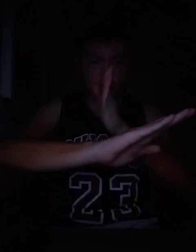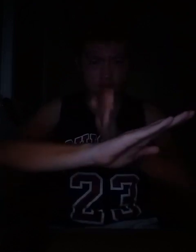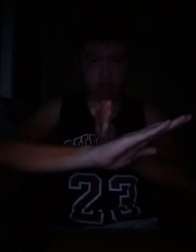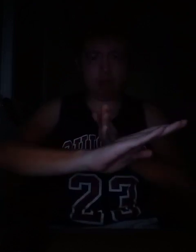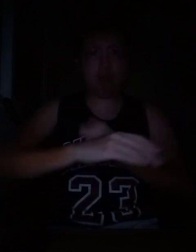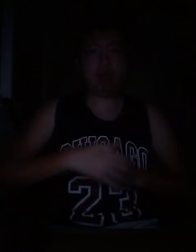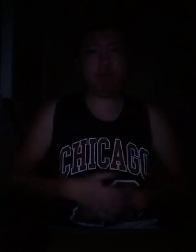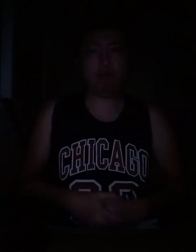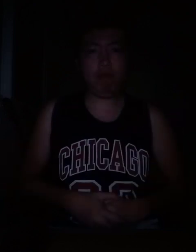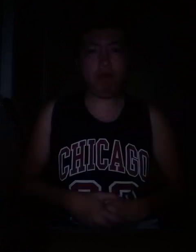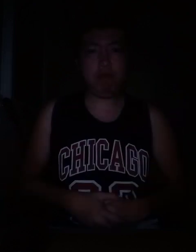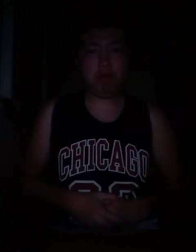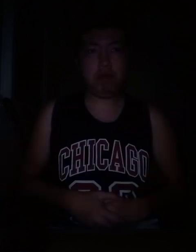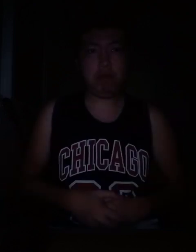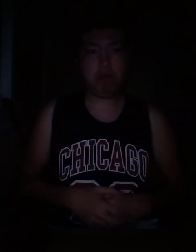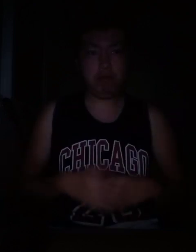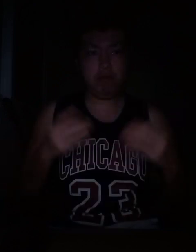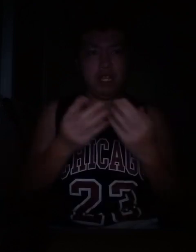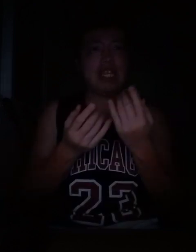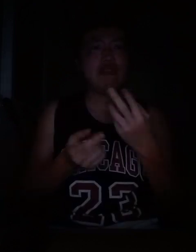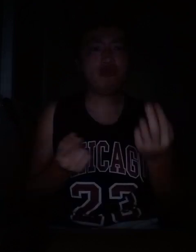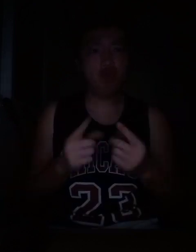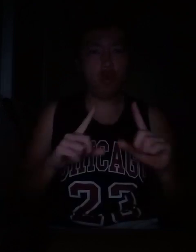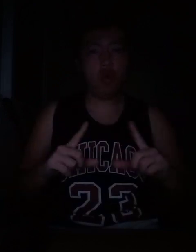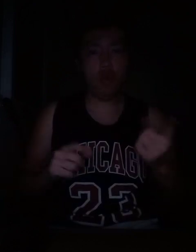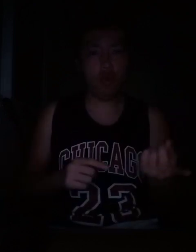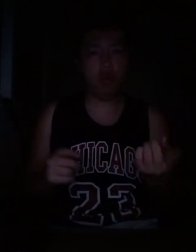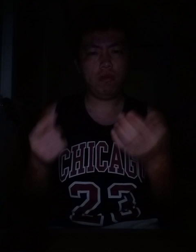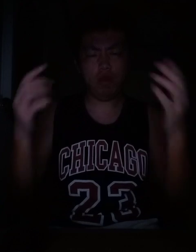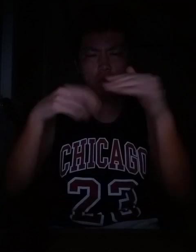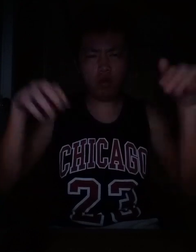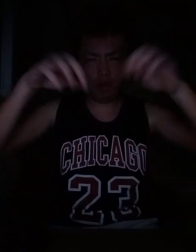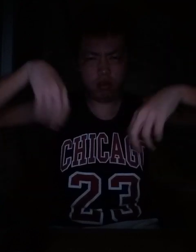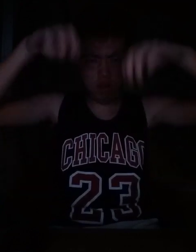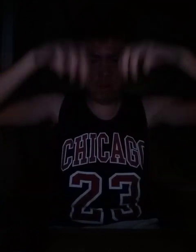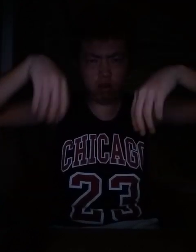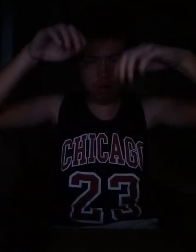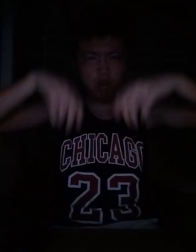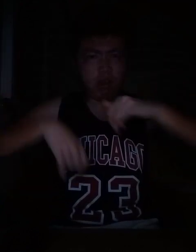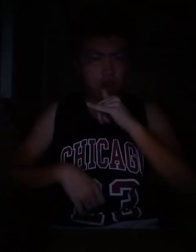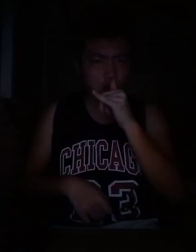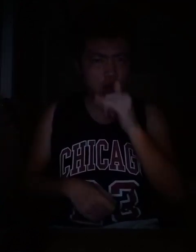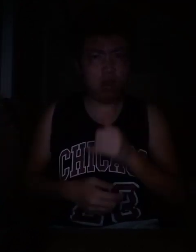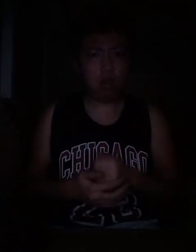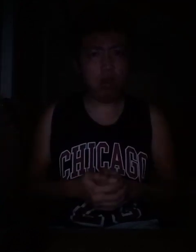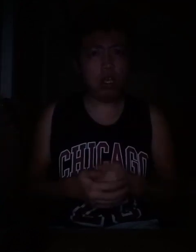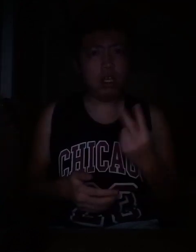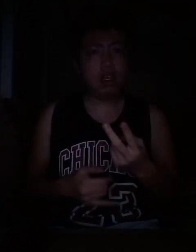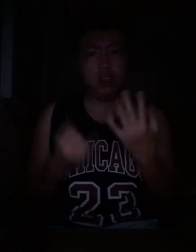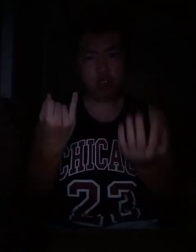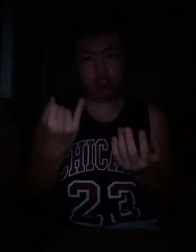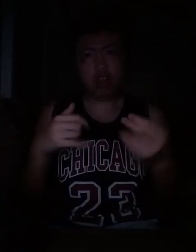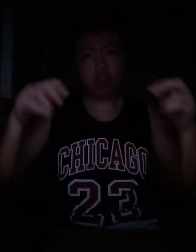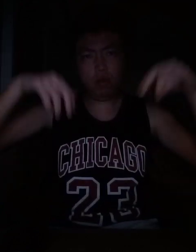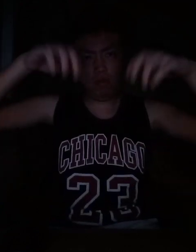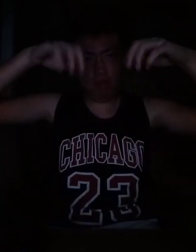바랍니다. 절기 입추인 오늘도 폭염 속에 비가 가끔 오는 곳이 있겠습니다. 5에서 60mm 정도의 비가